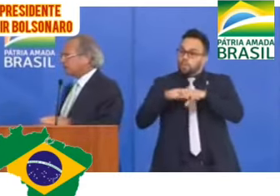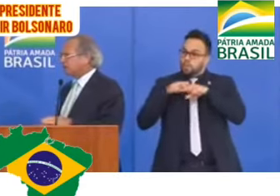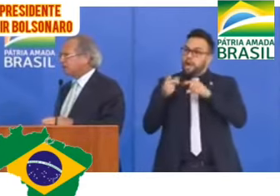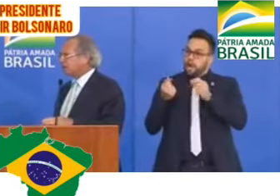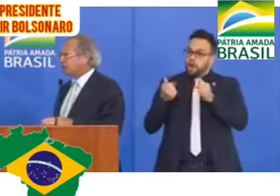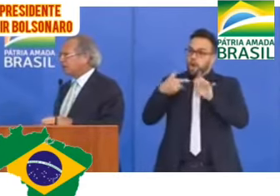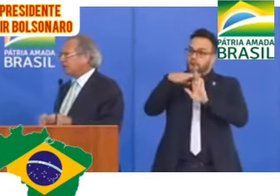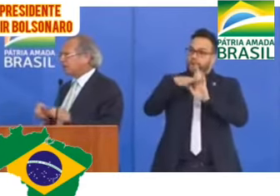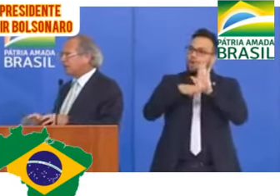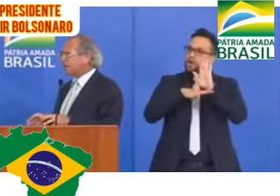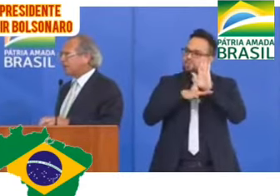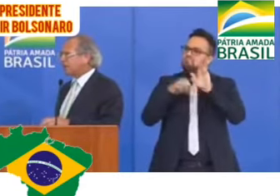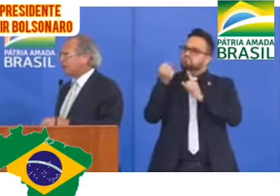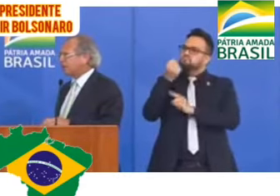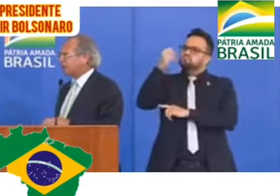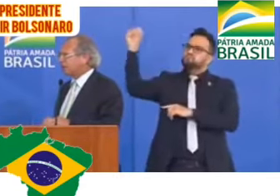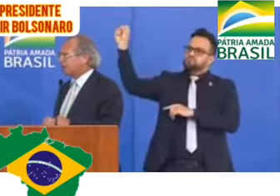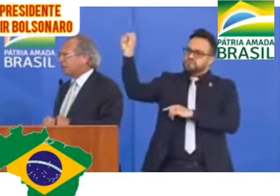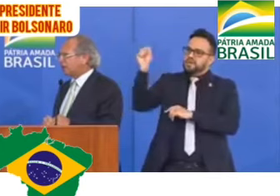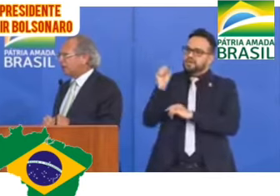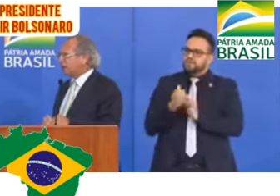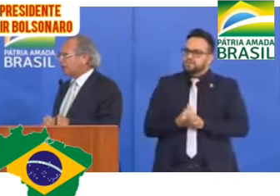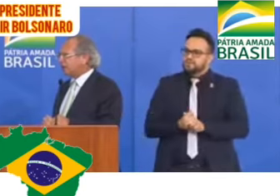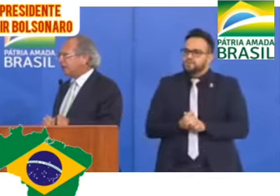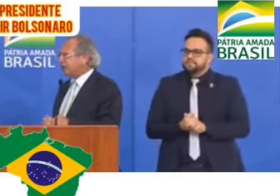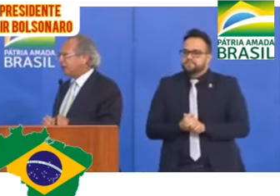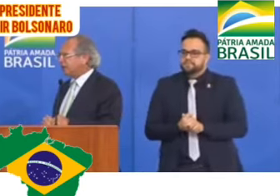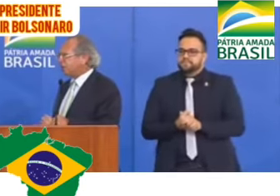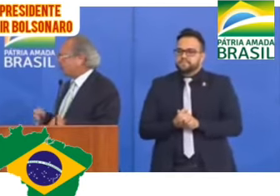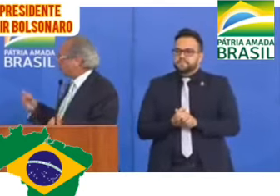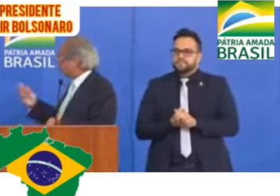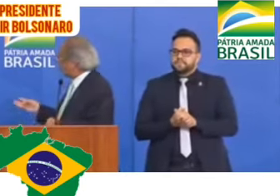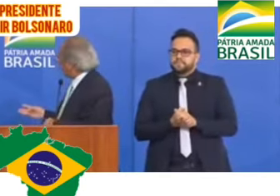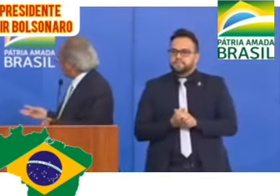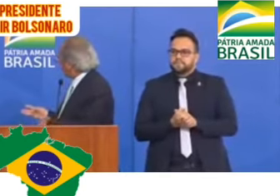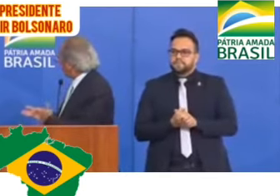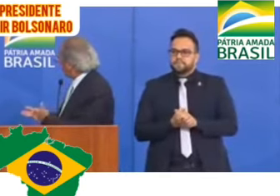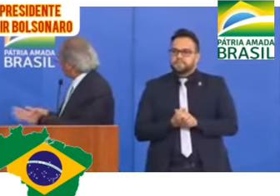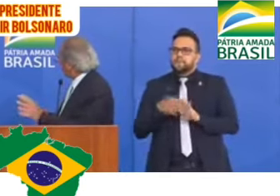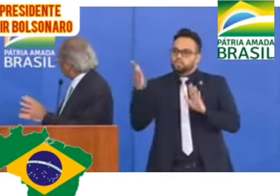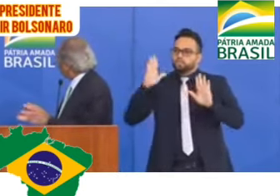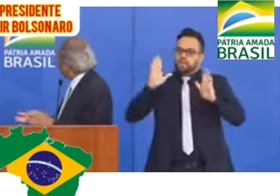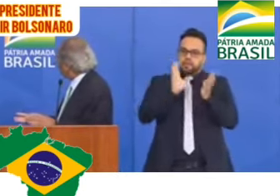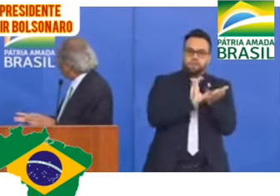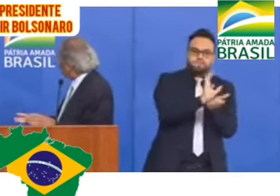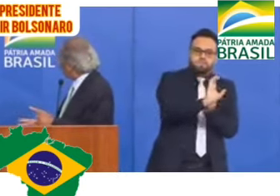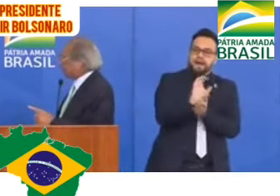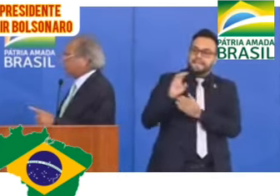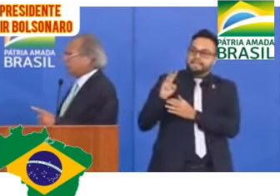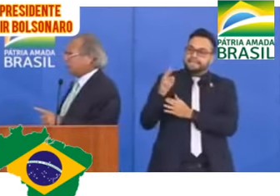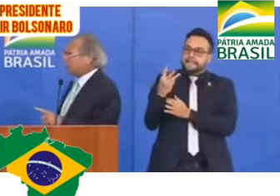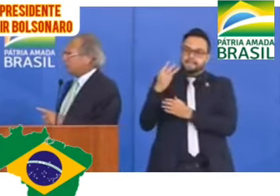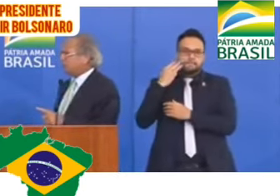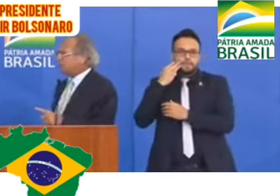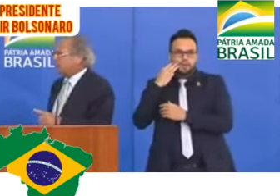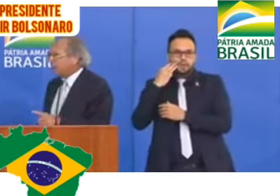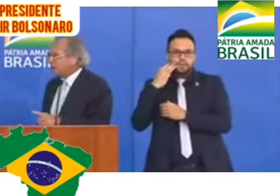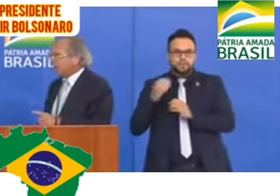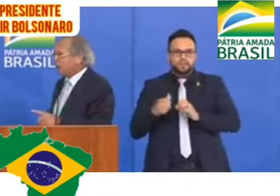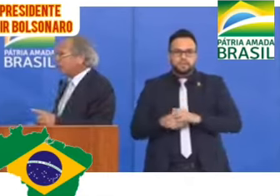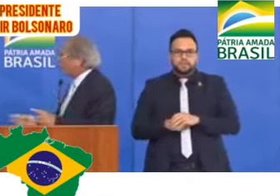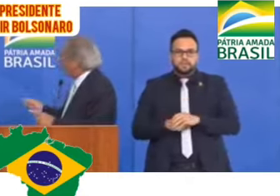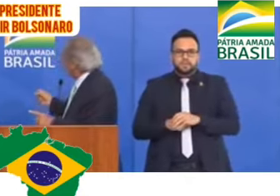nessa versão mais calibrada. E botamos 3 bilhões, saiu em 3 ou 4 dias, o Banco do